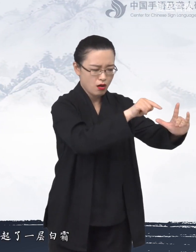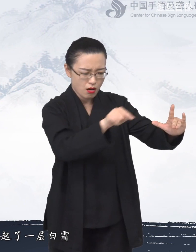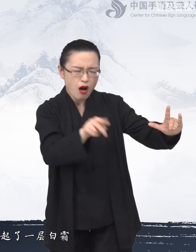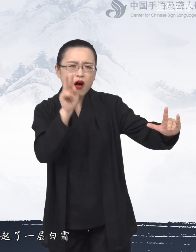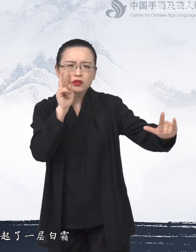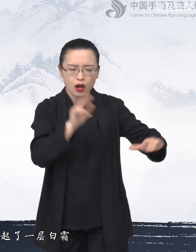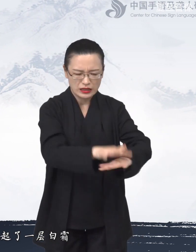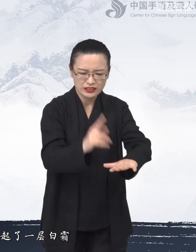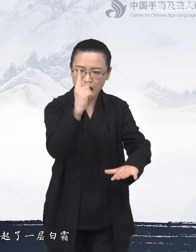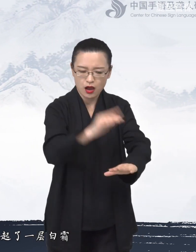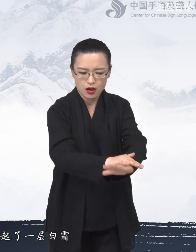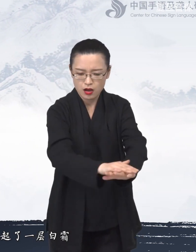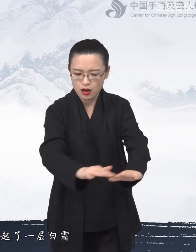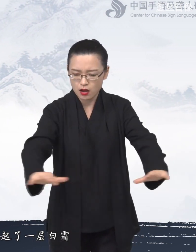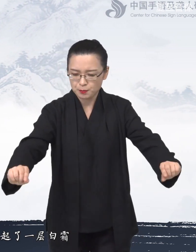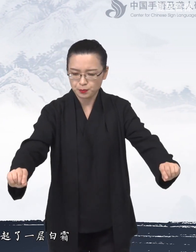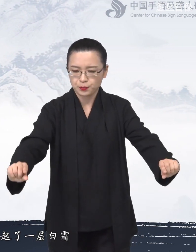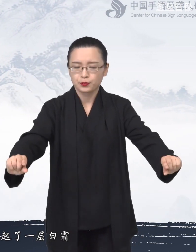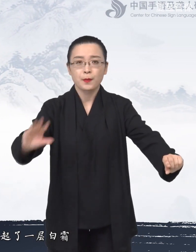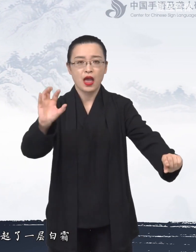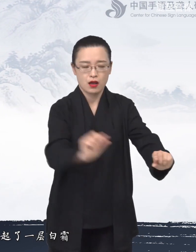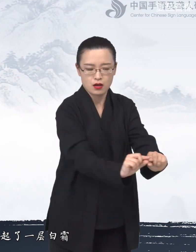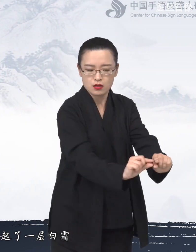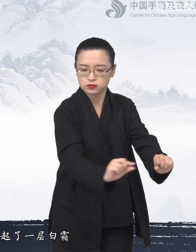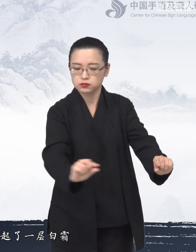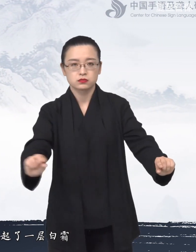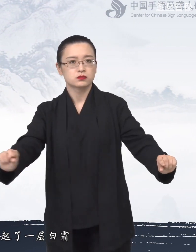上泛起了一层白霜。